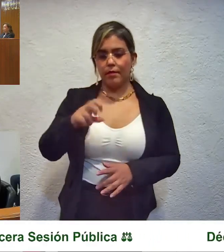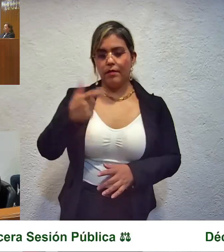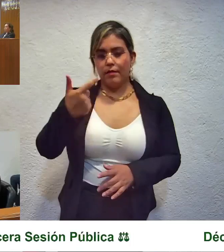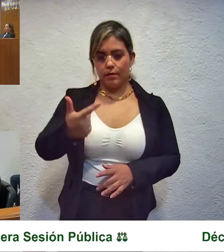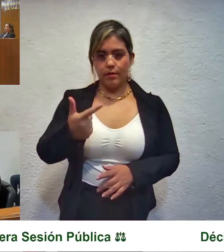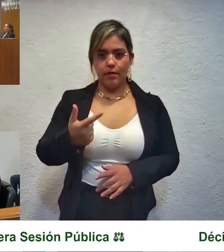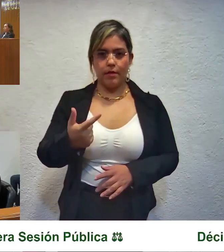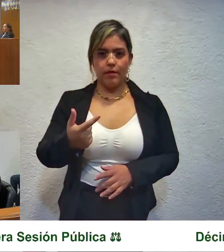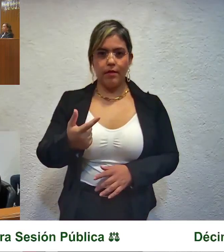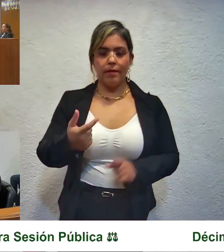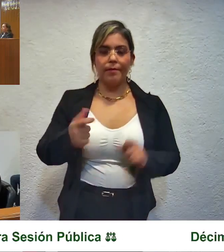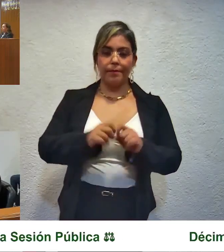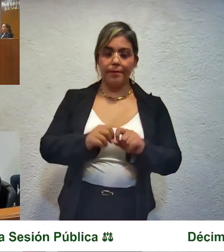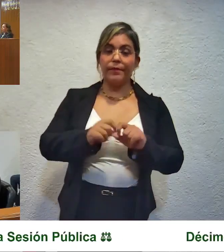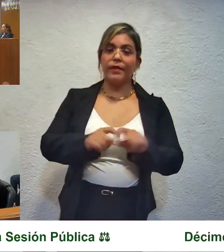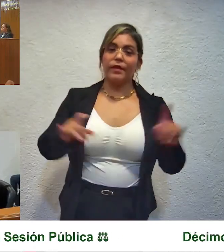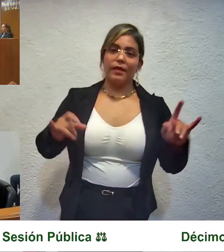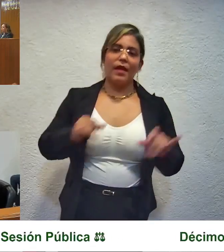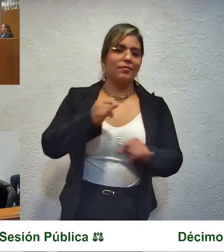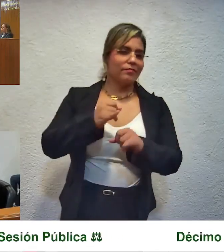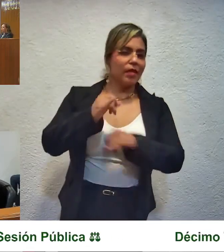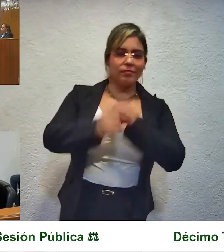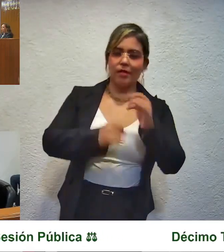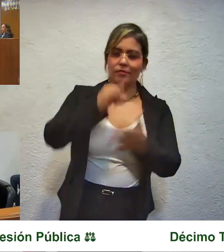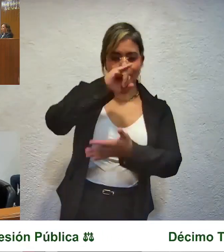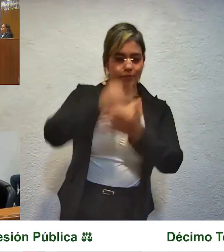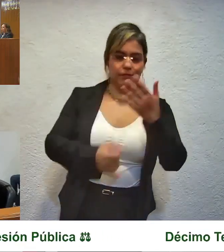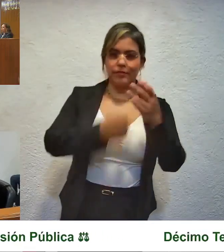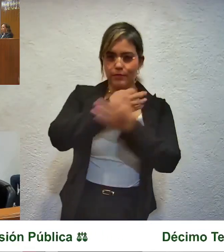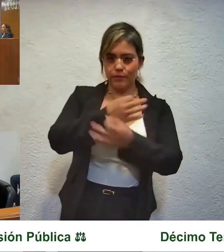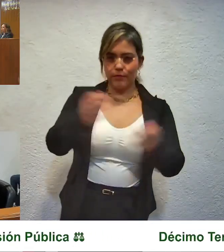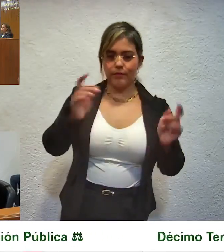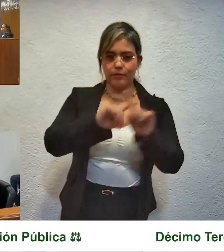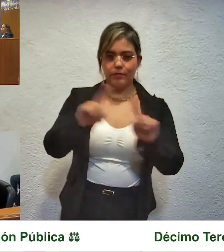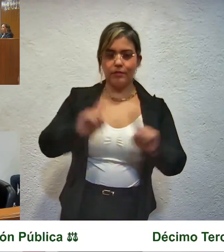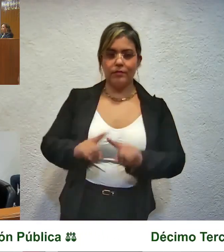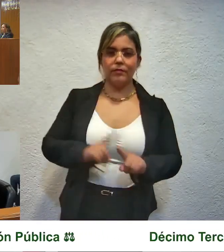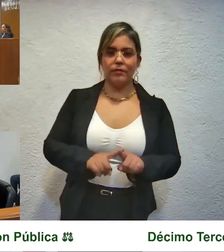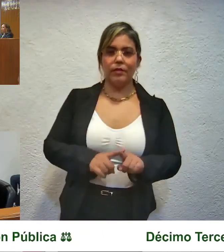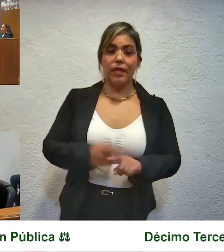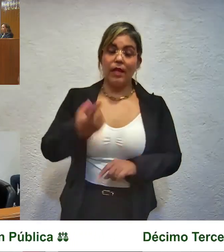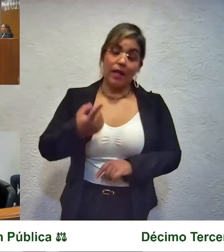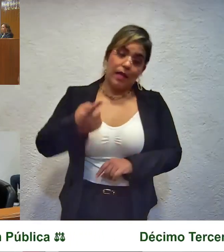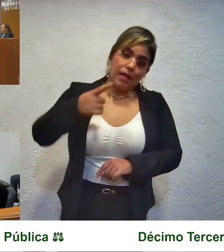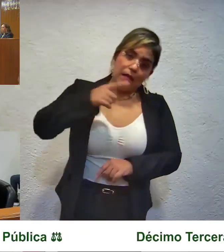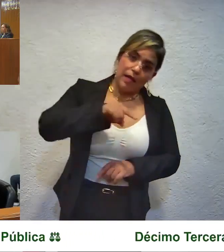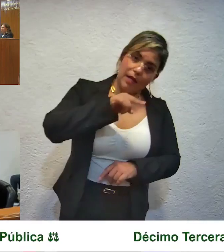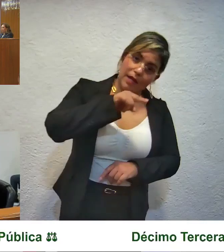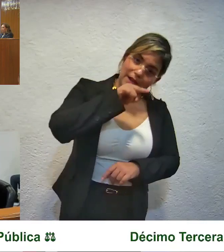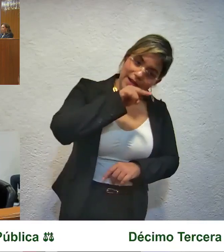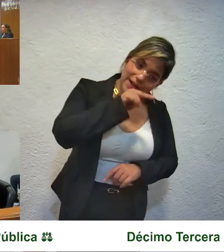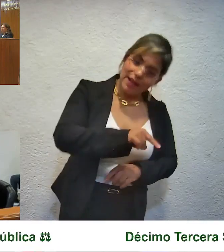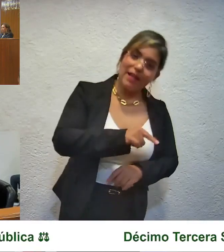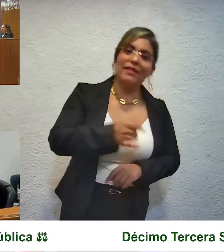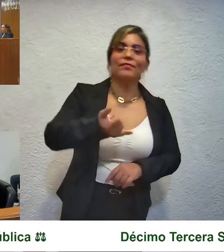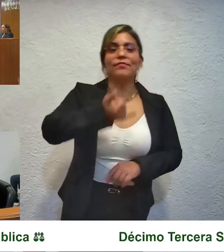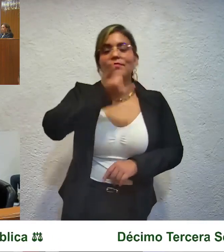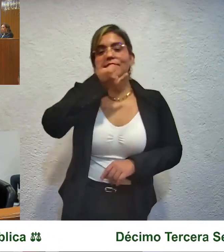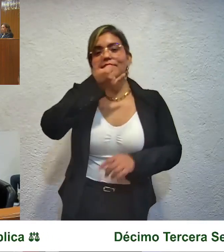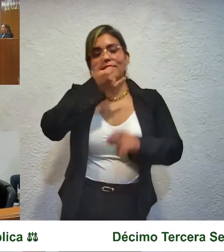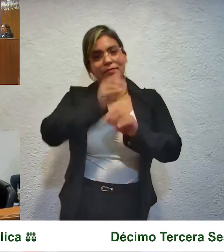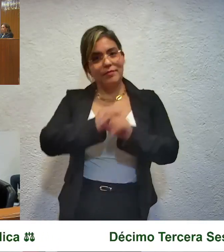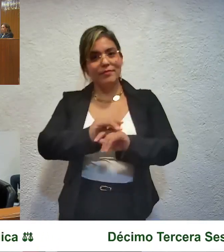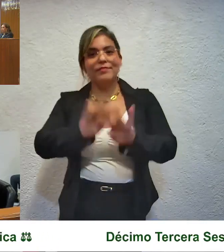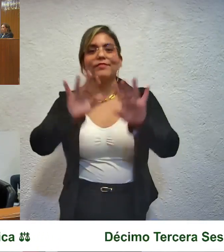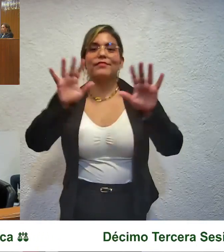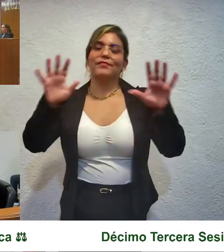207 de Transparencia y Acceso a la Información Pública del Estado de Guerrero, se ordena realizar la versión pública de la presente resolución para su